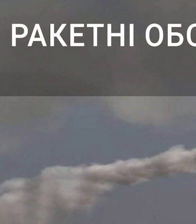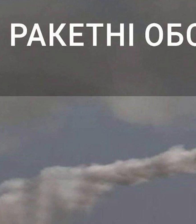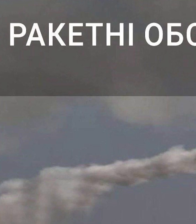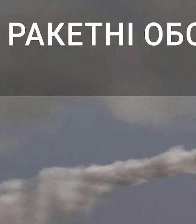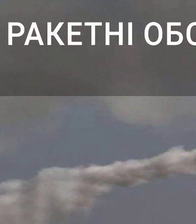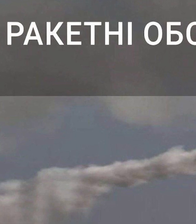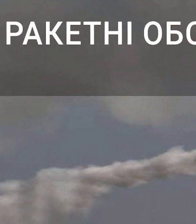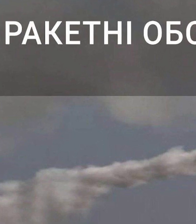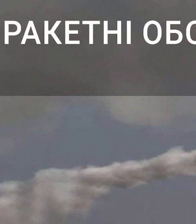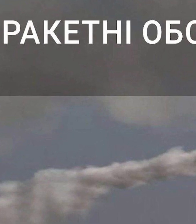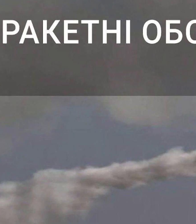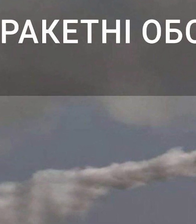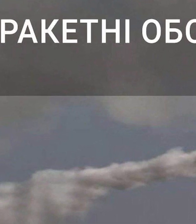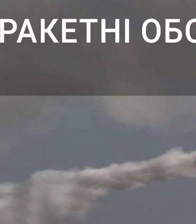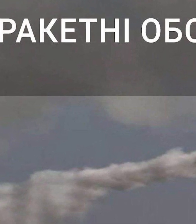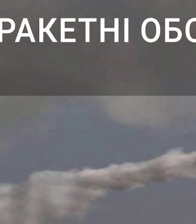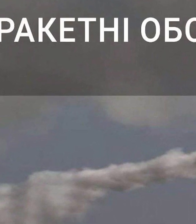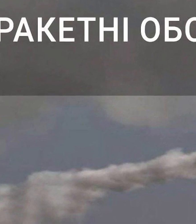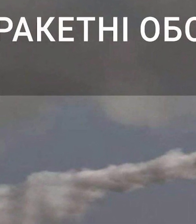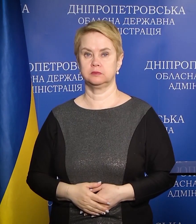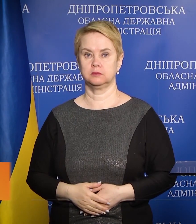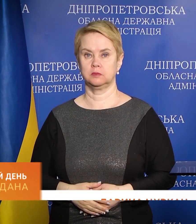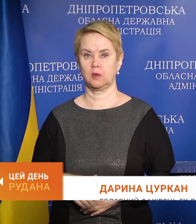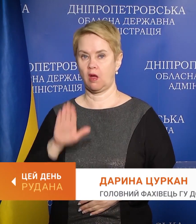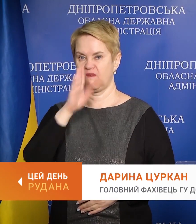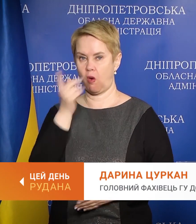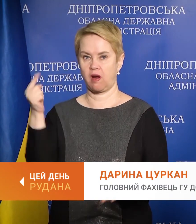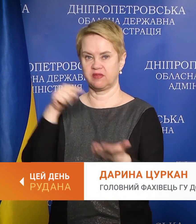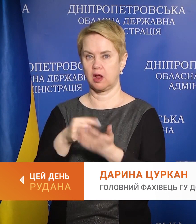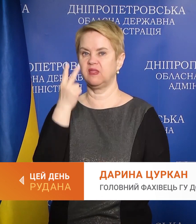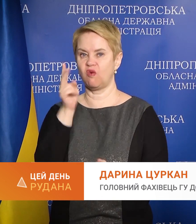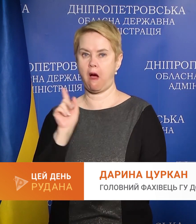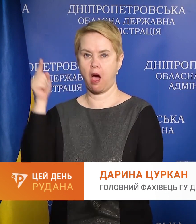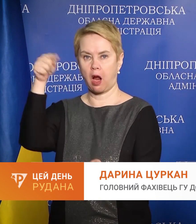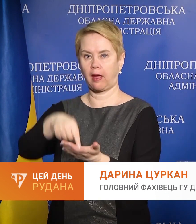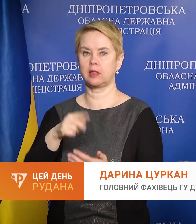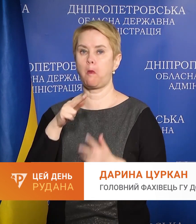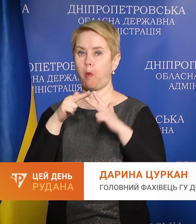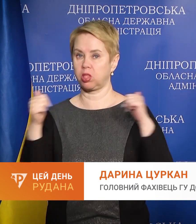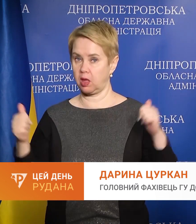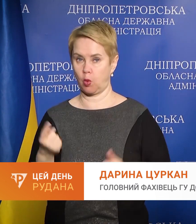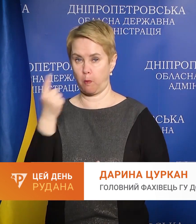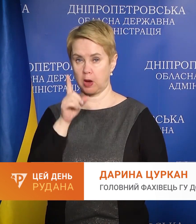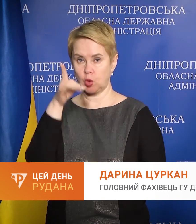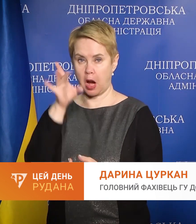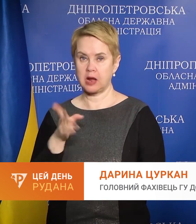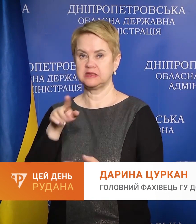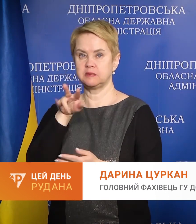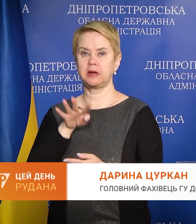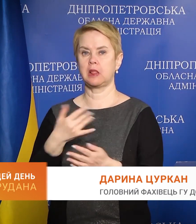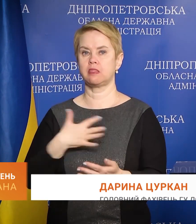Вчора ввечері по Дніпру ворогом нанесено 2 ракетні удари. Ворог вдарив 2 ракетами по Дніпру. Першу ракету збила